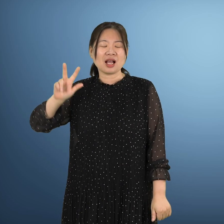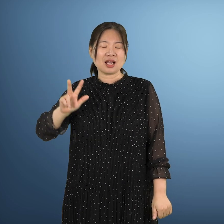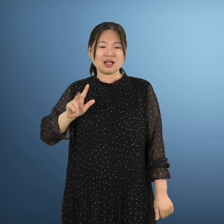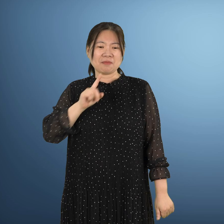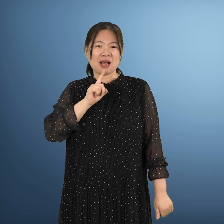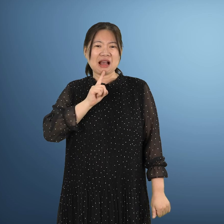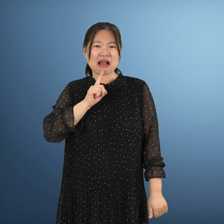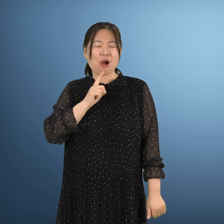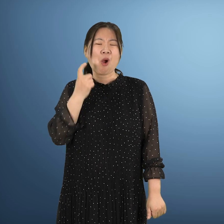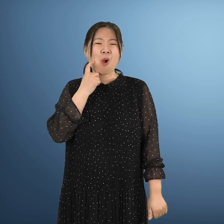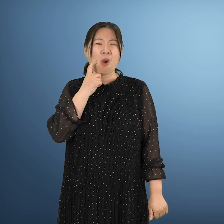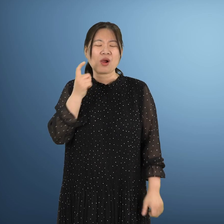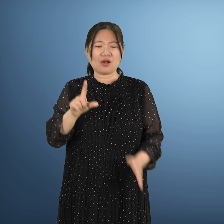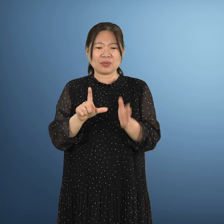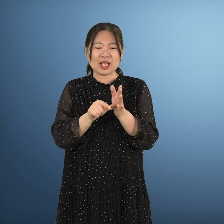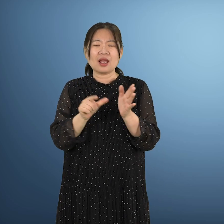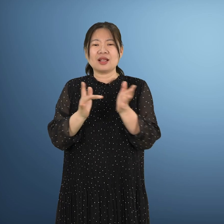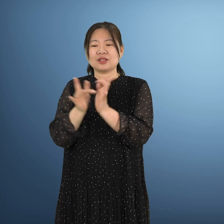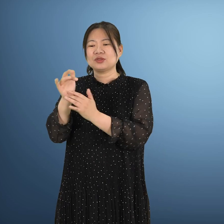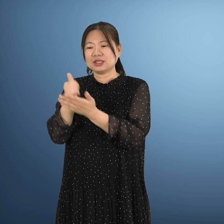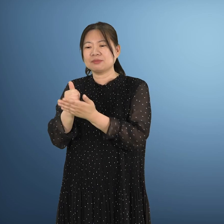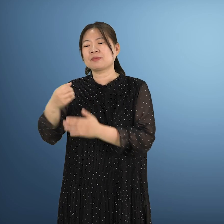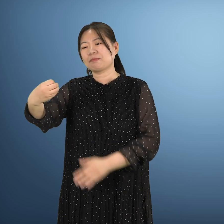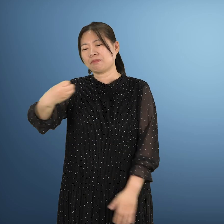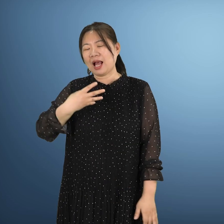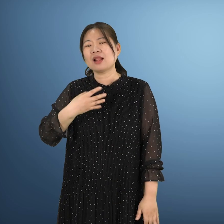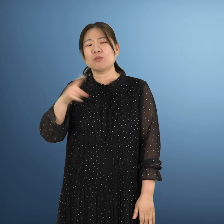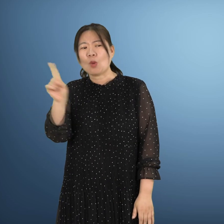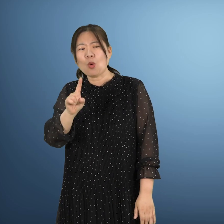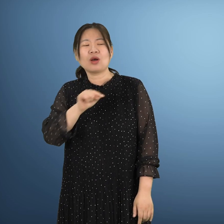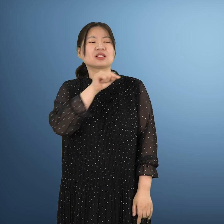그래서 예수님이 맹세하지 말라는 말은